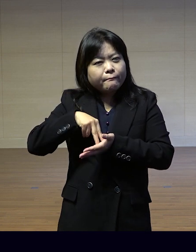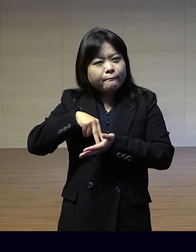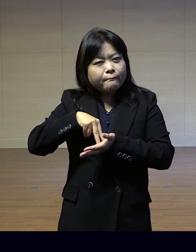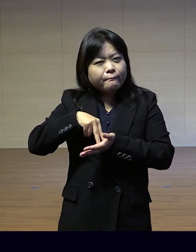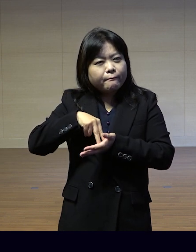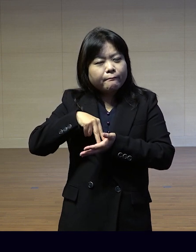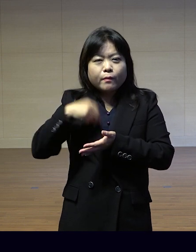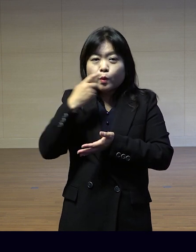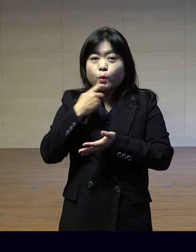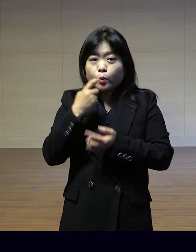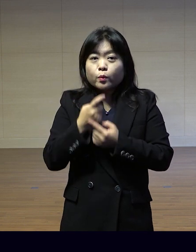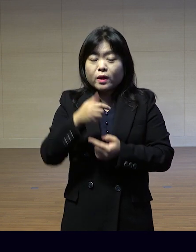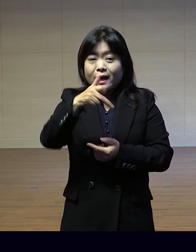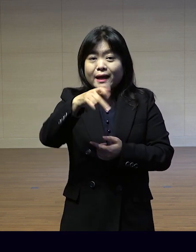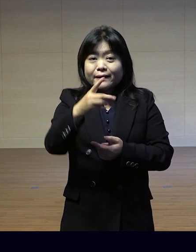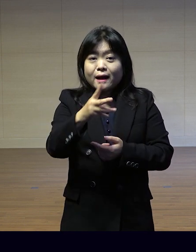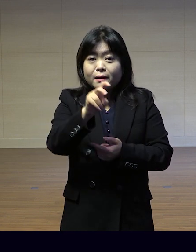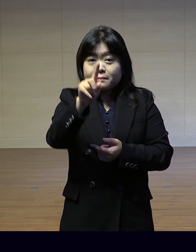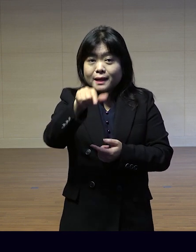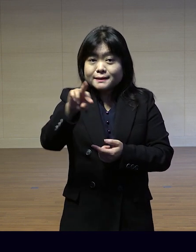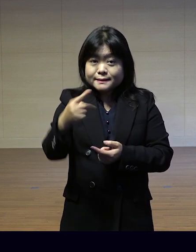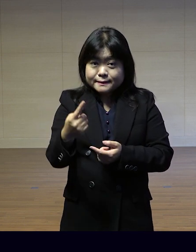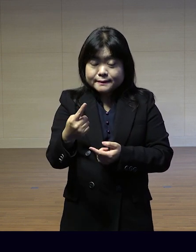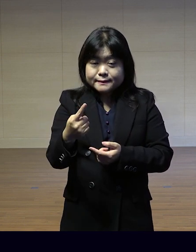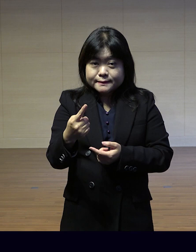칼 막스의 그